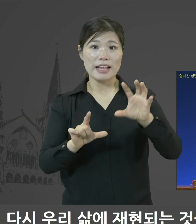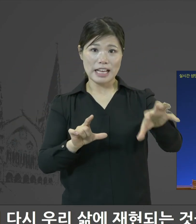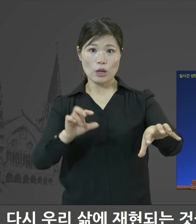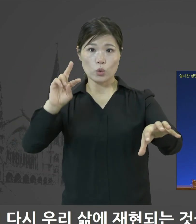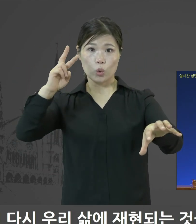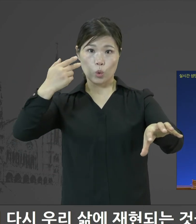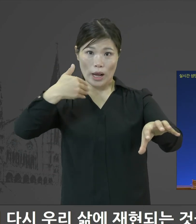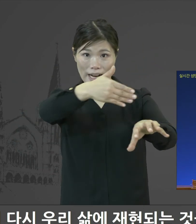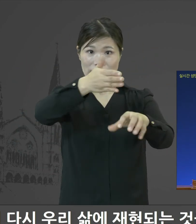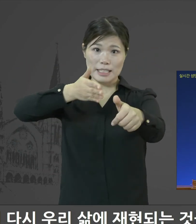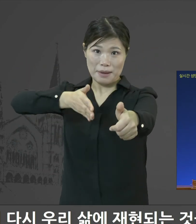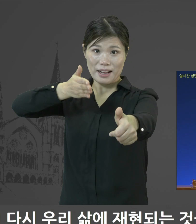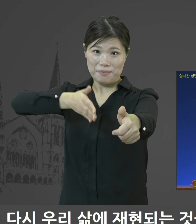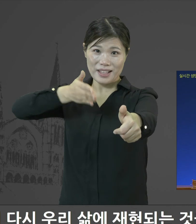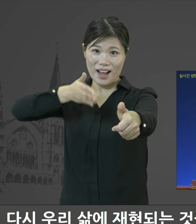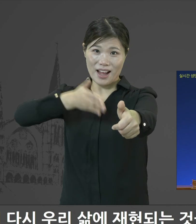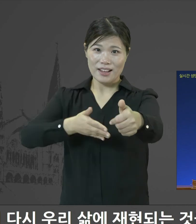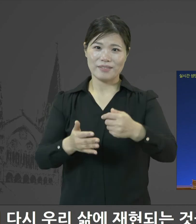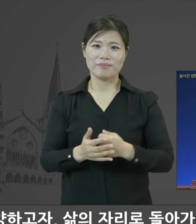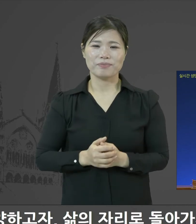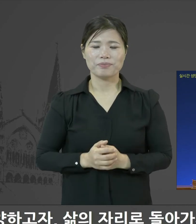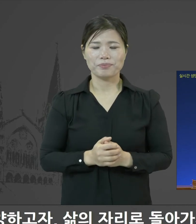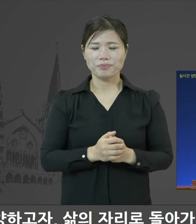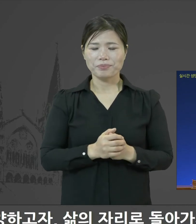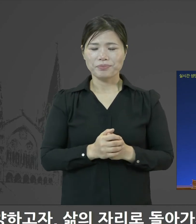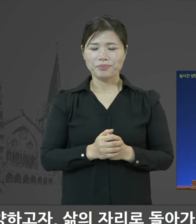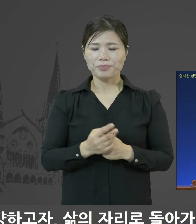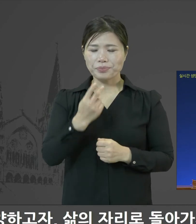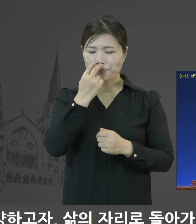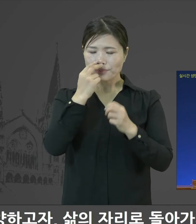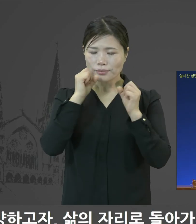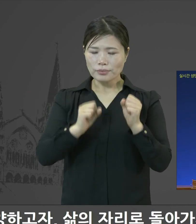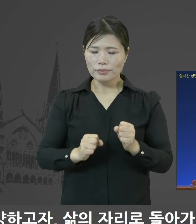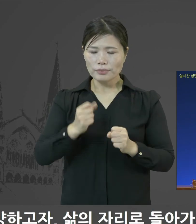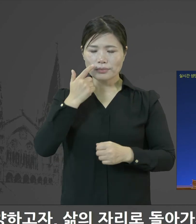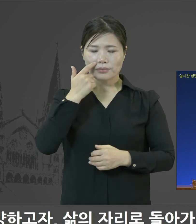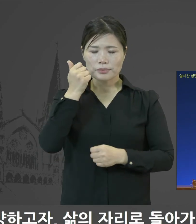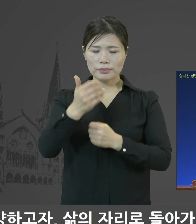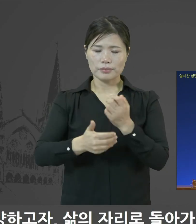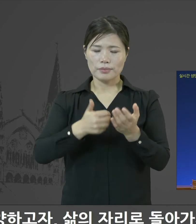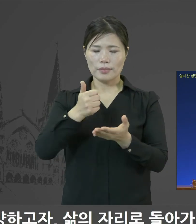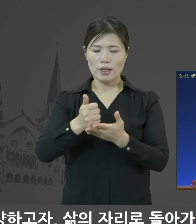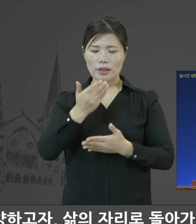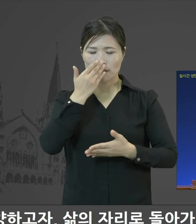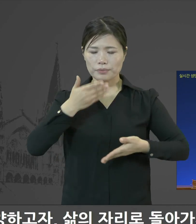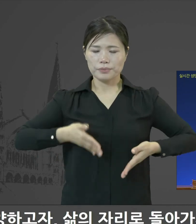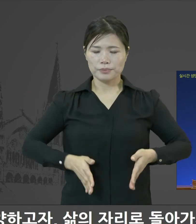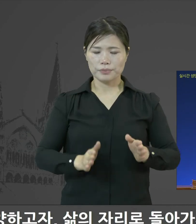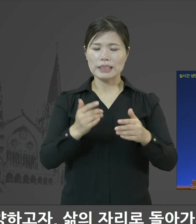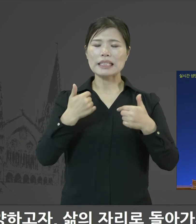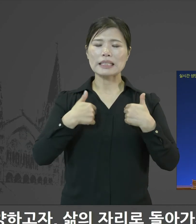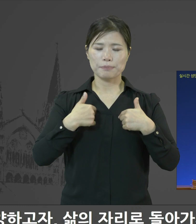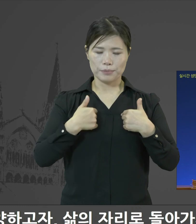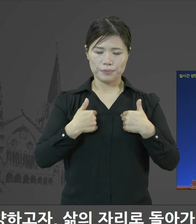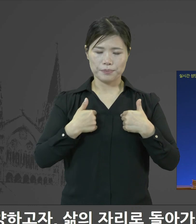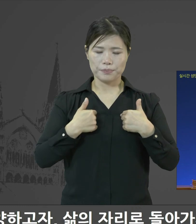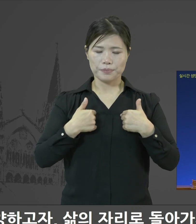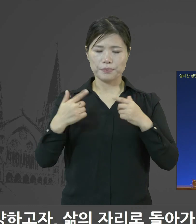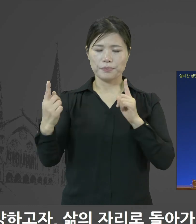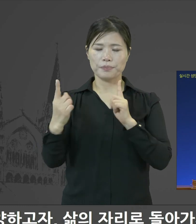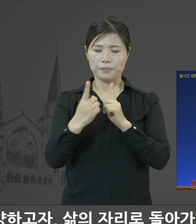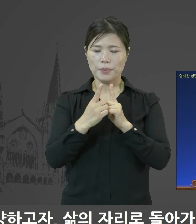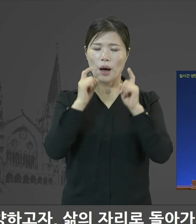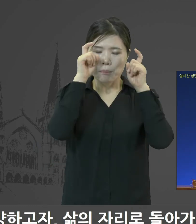바랍니다. 기도하겠습니다. 살아계신 아버지 하나님, 성탄의 기쁨